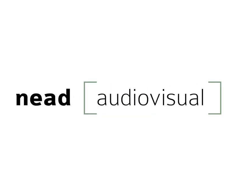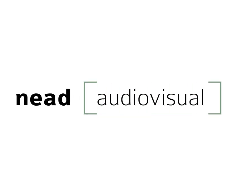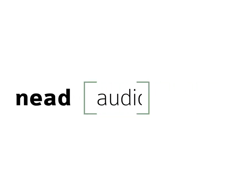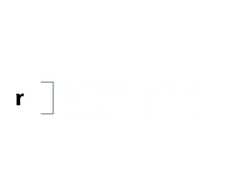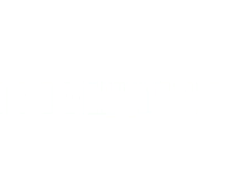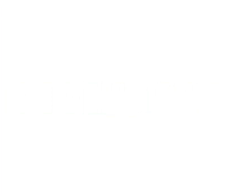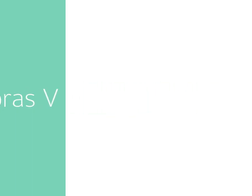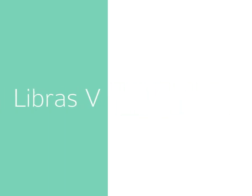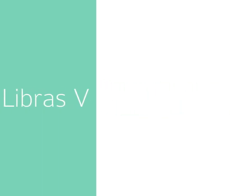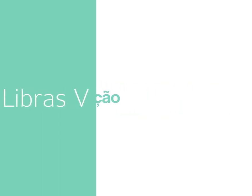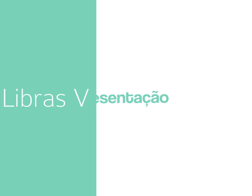aí